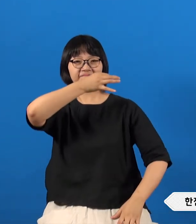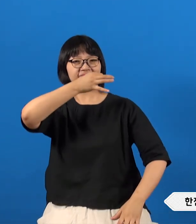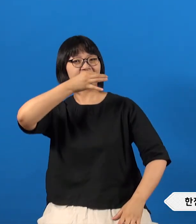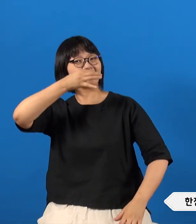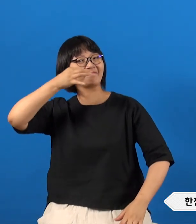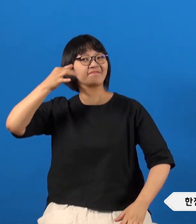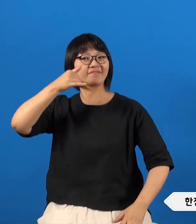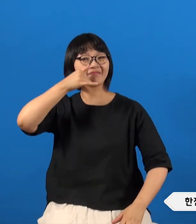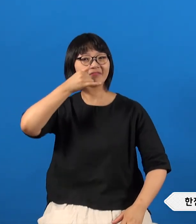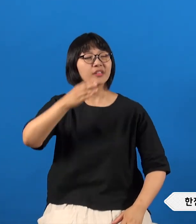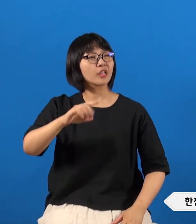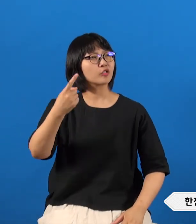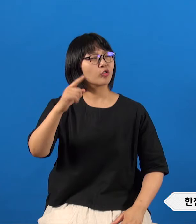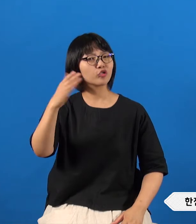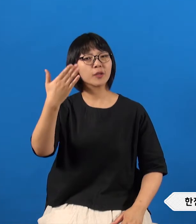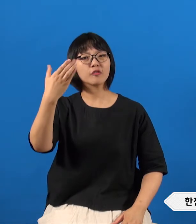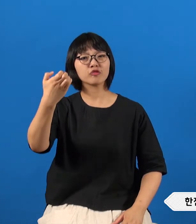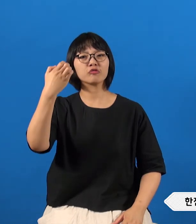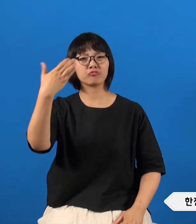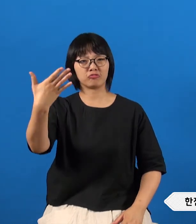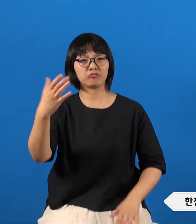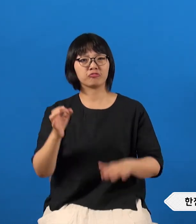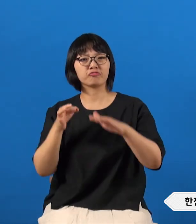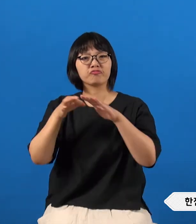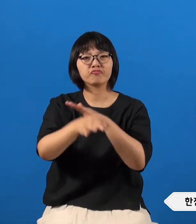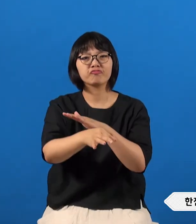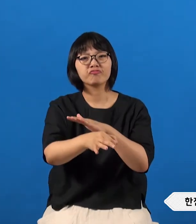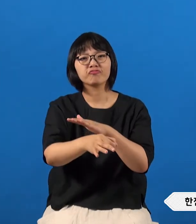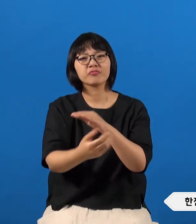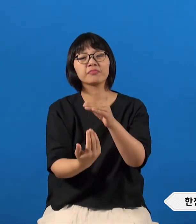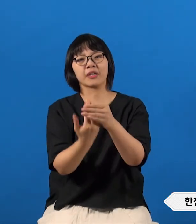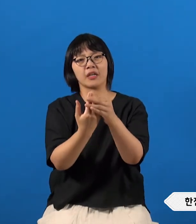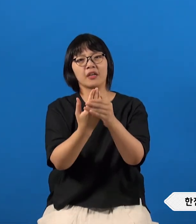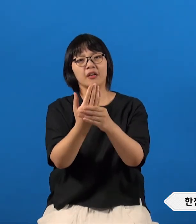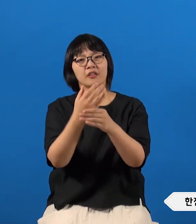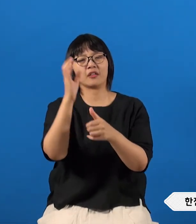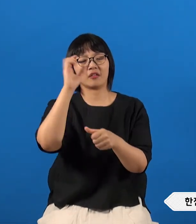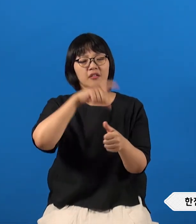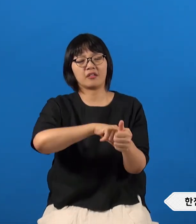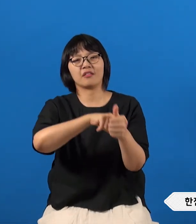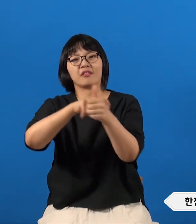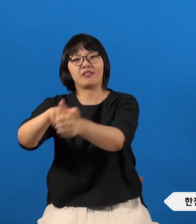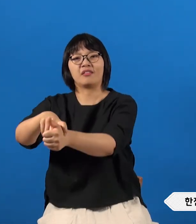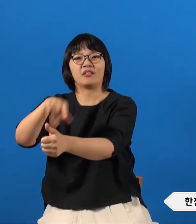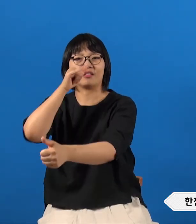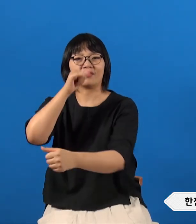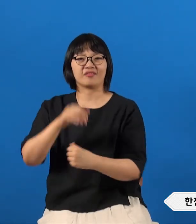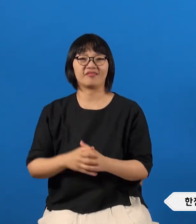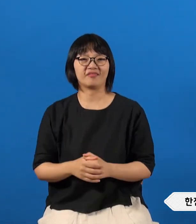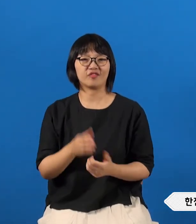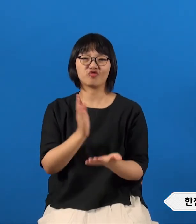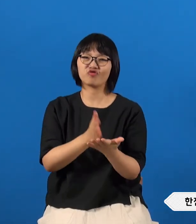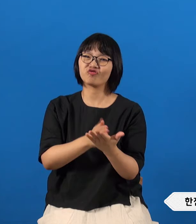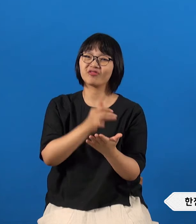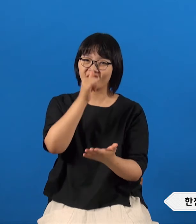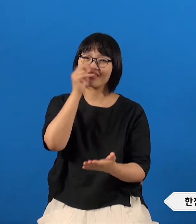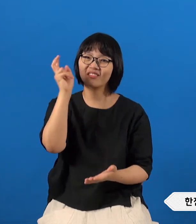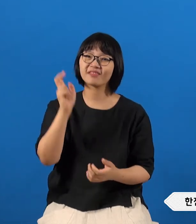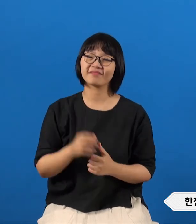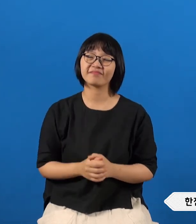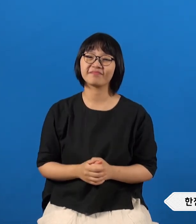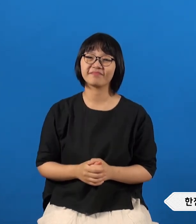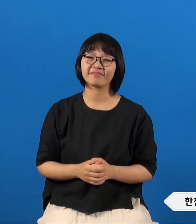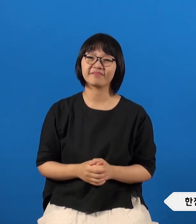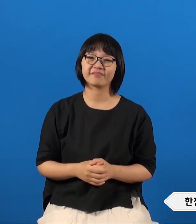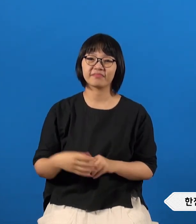그런데 99년에 옷 로비 사건으로 구속이 됐습니다. 그 당시로는 아주 세상이 떠들썩했던 사건,